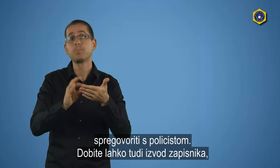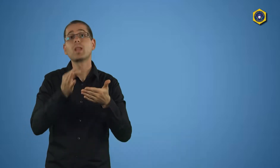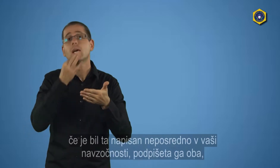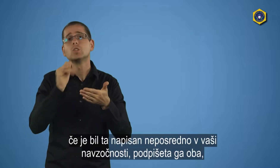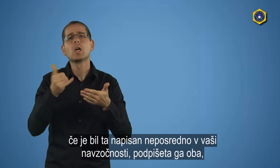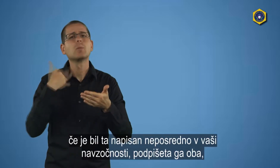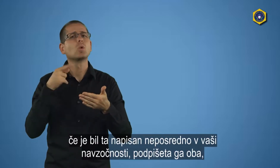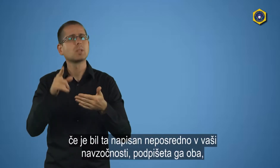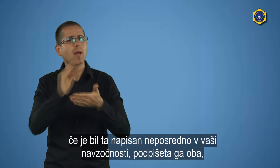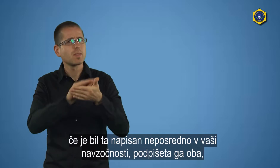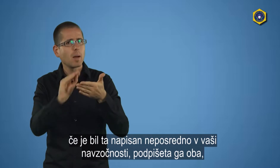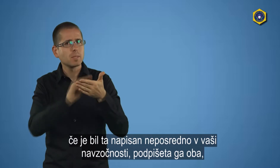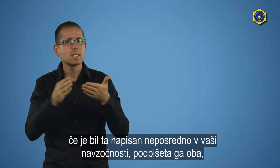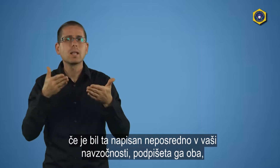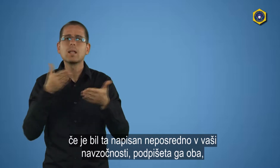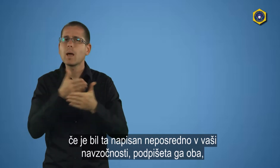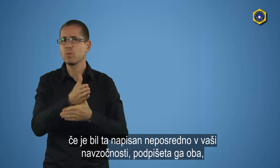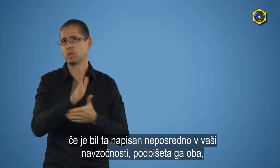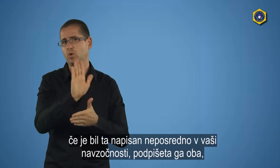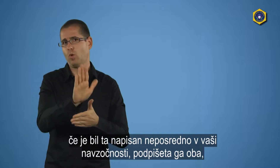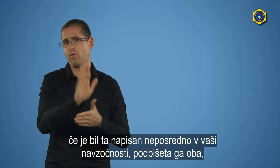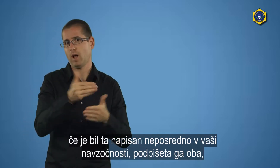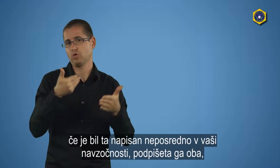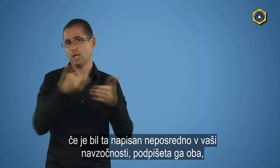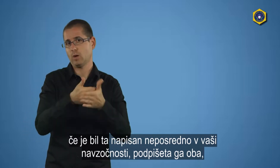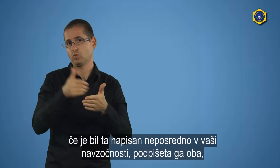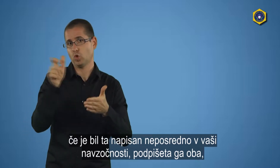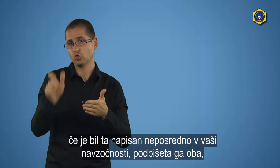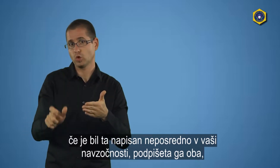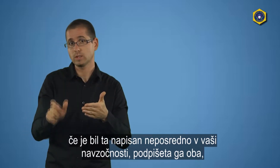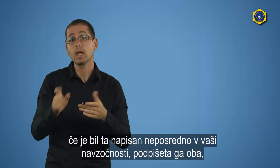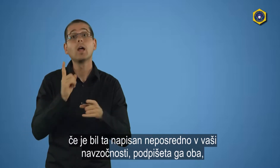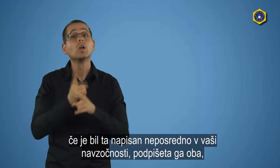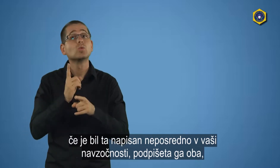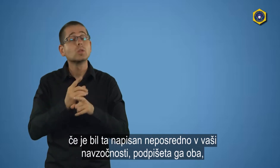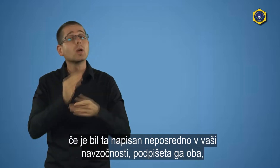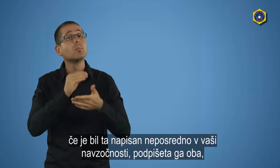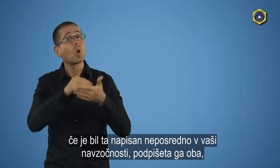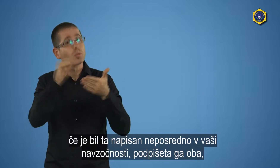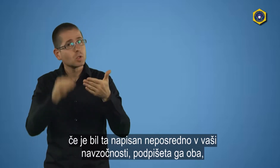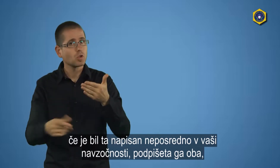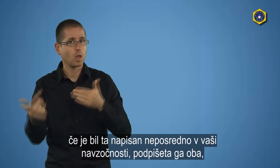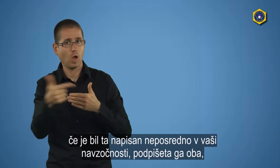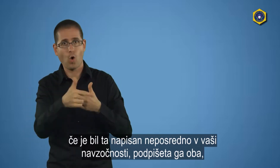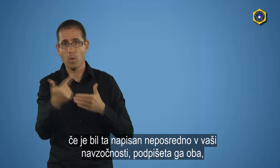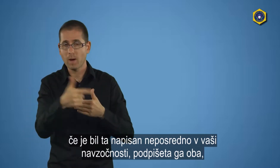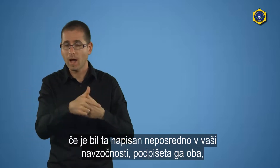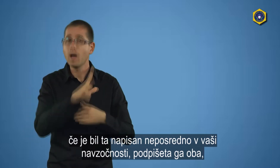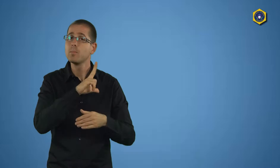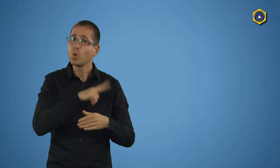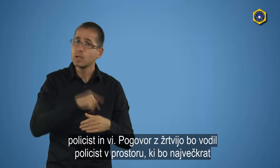ta napisan neposredno v vaši navzočnosti, podpišete ga oba, policist in vi.